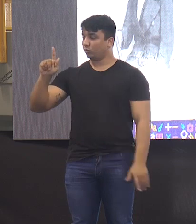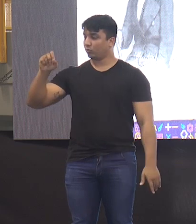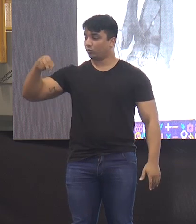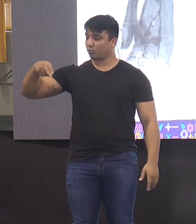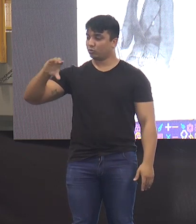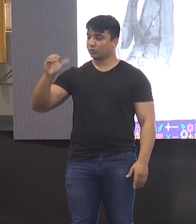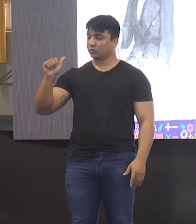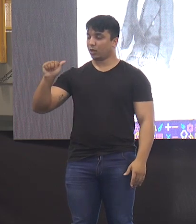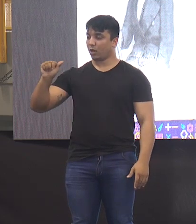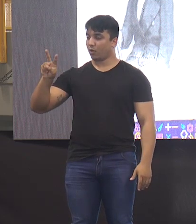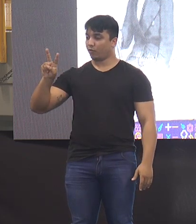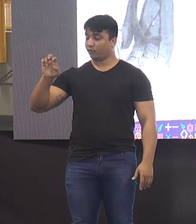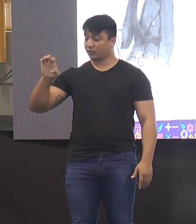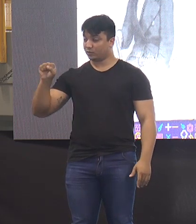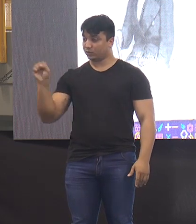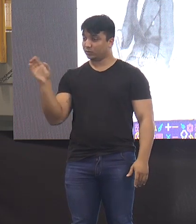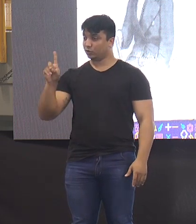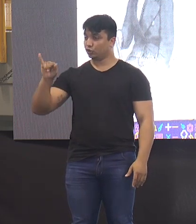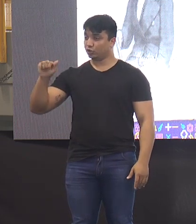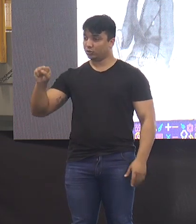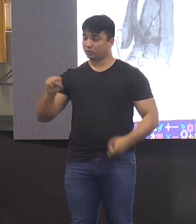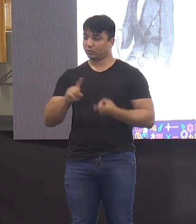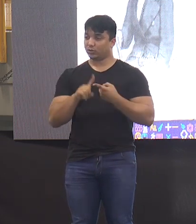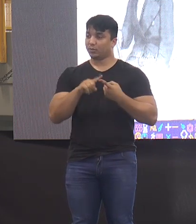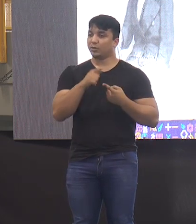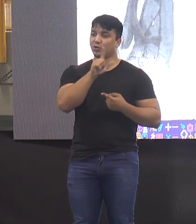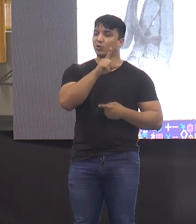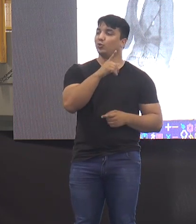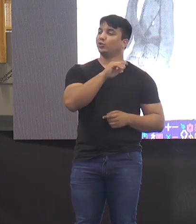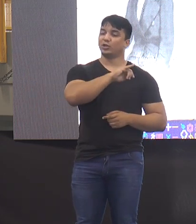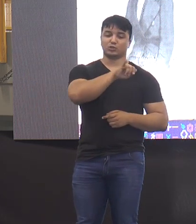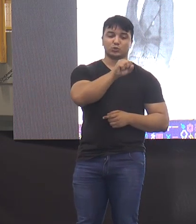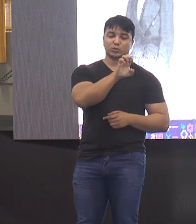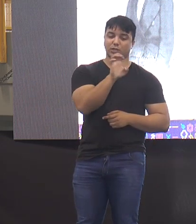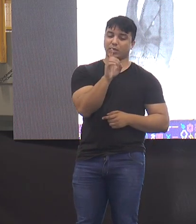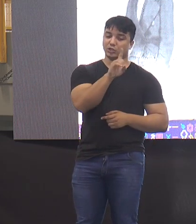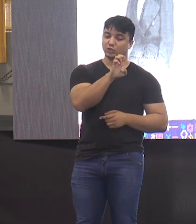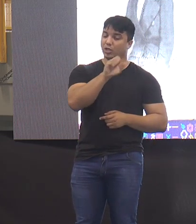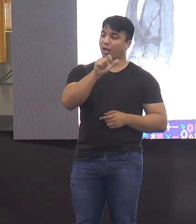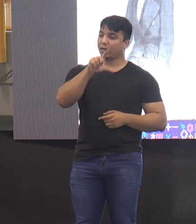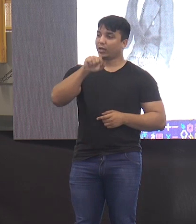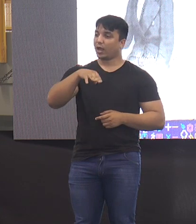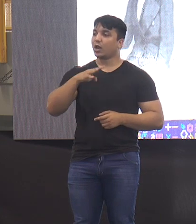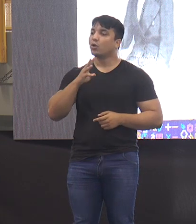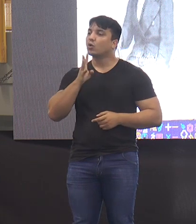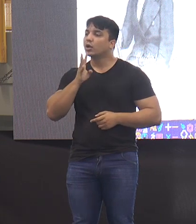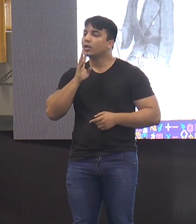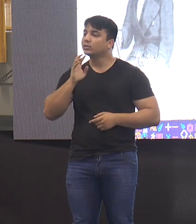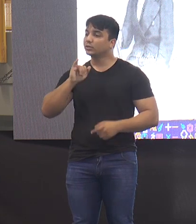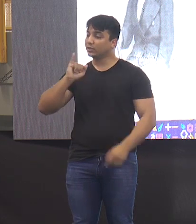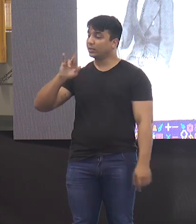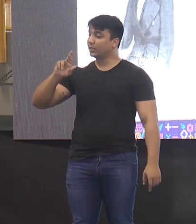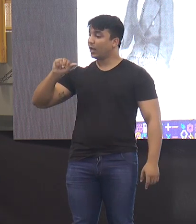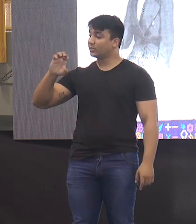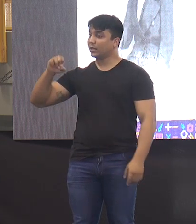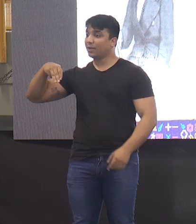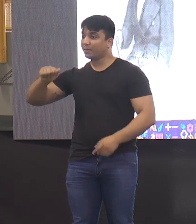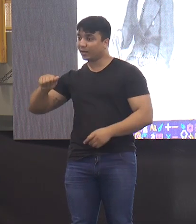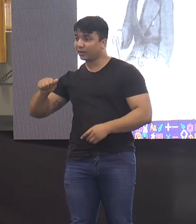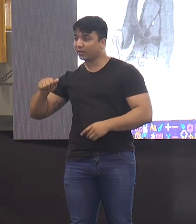Gonçalves de Magalhães, como na prosa do José de Alencar. É a Iracema, é o Guarani.